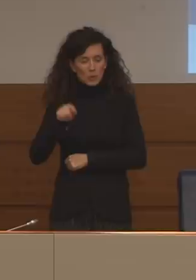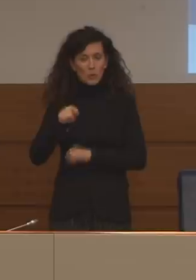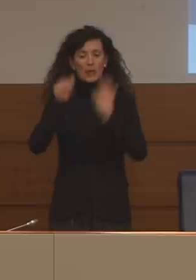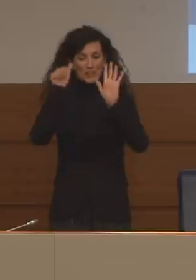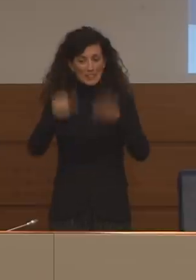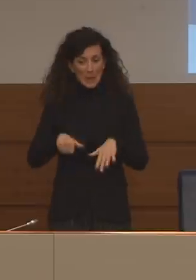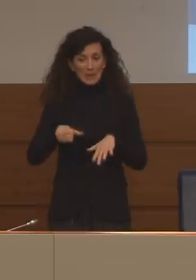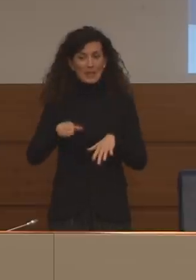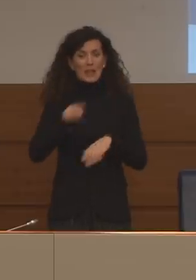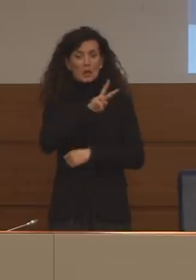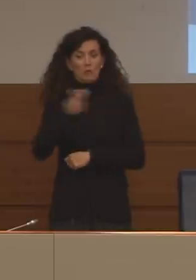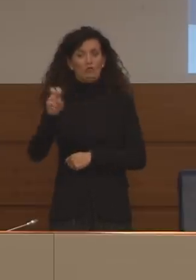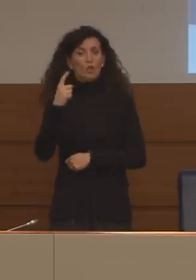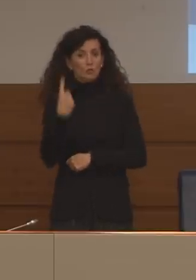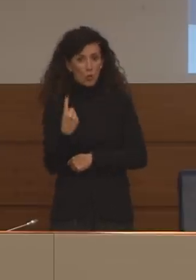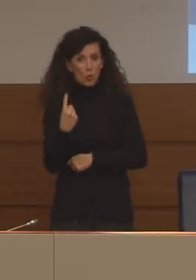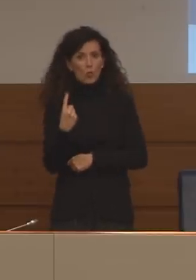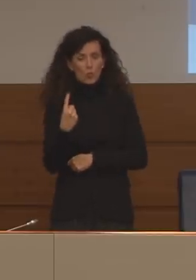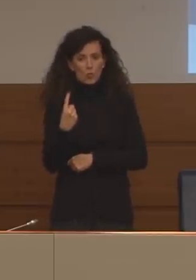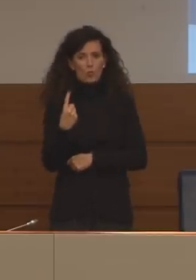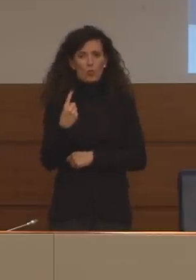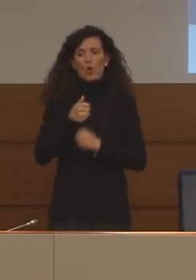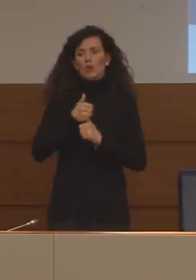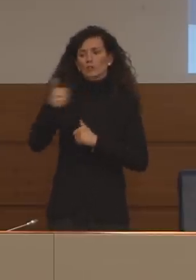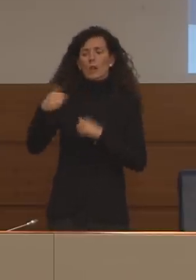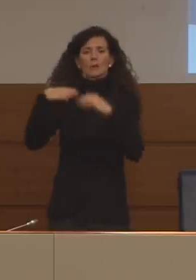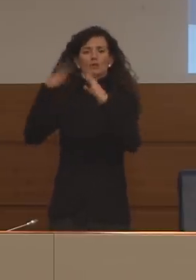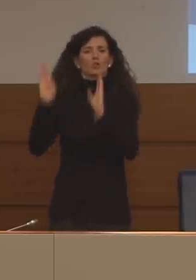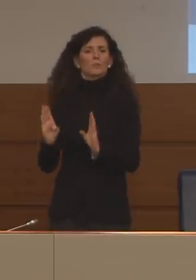6.201 sono in isolamento domiciliare